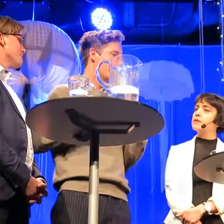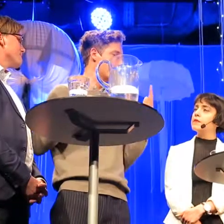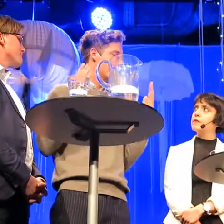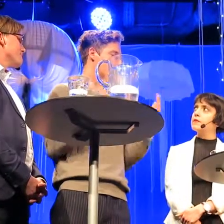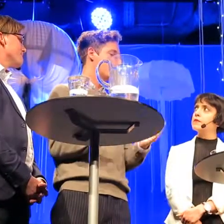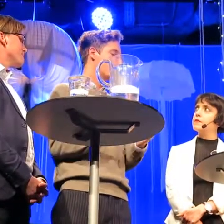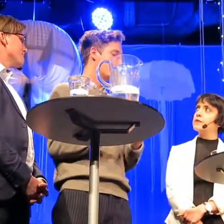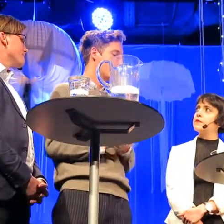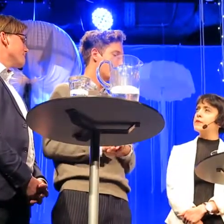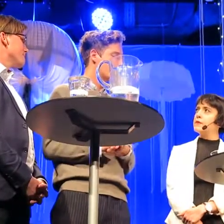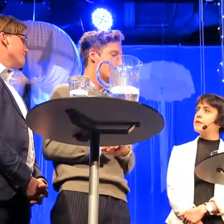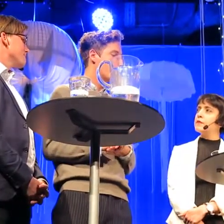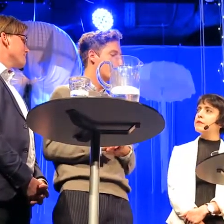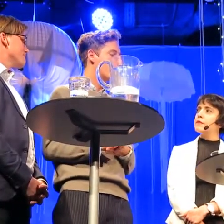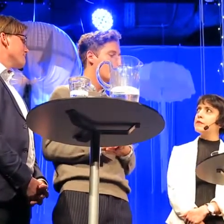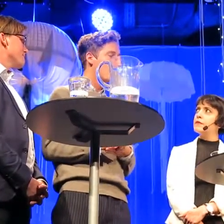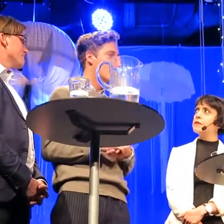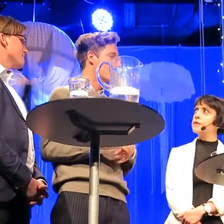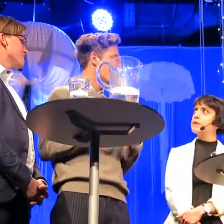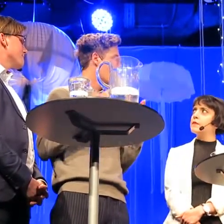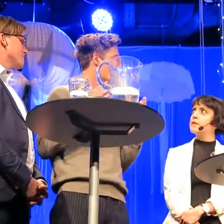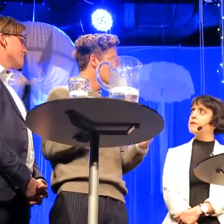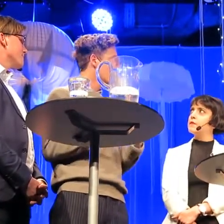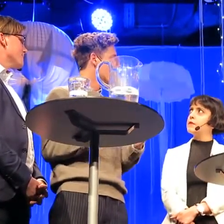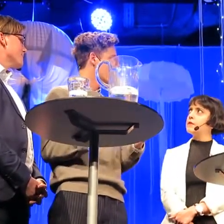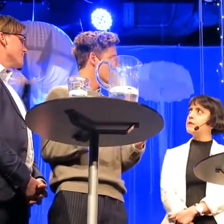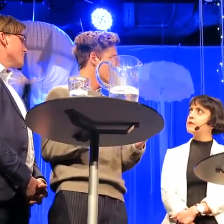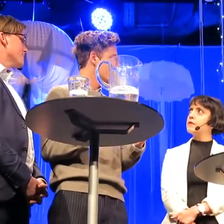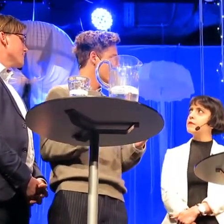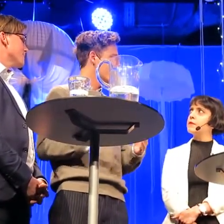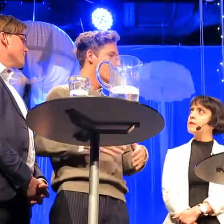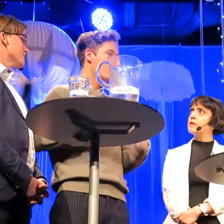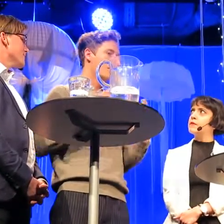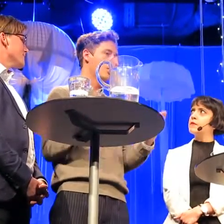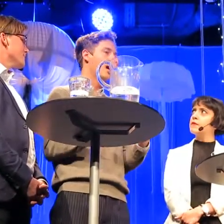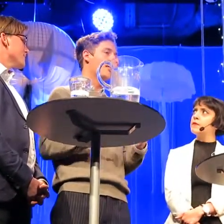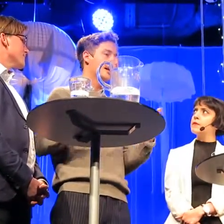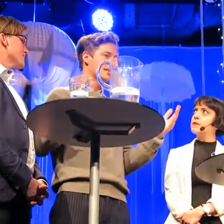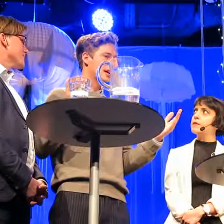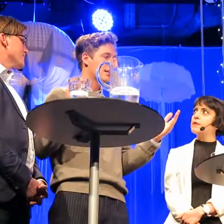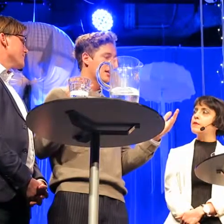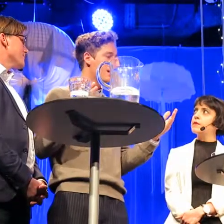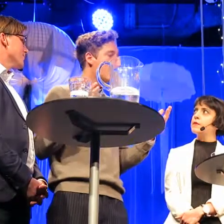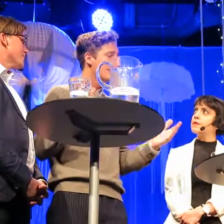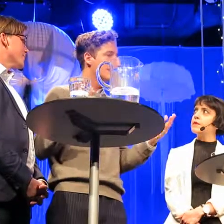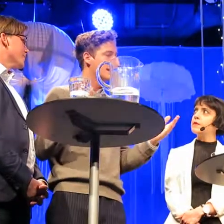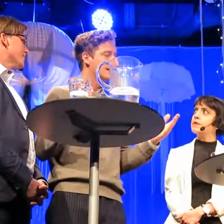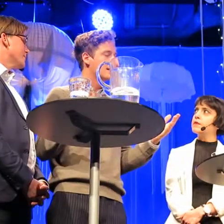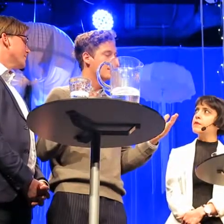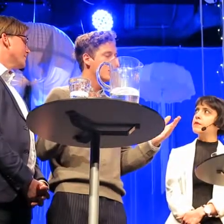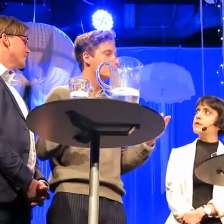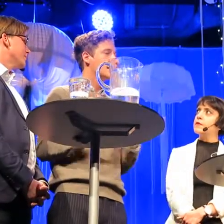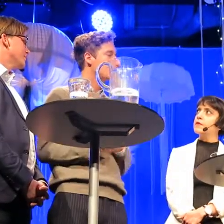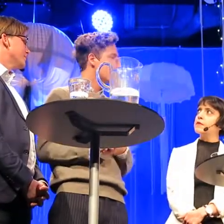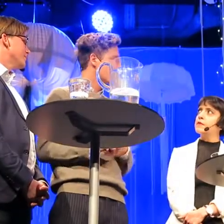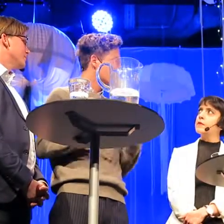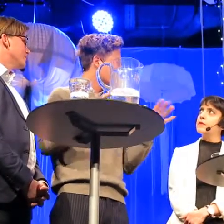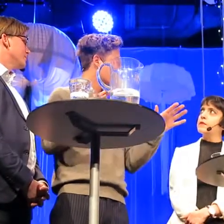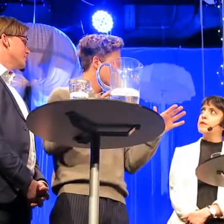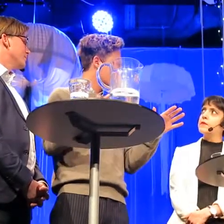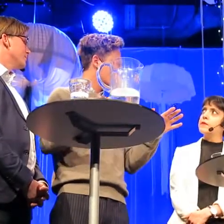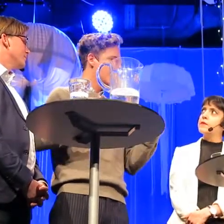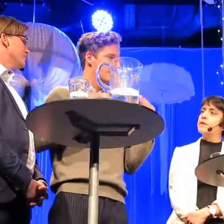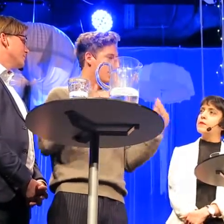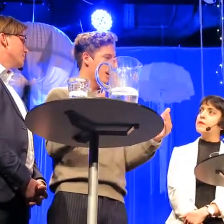solklar. Vi lägger alltså 5 miljarder på grön skatteväxling. Och andelen miljöskatter